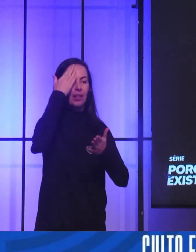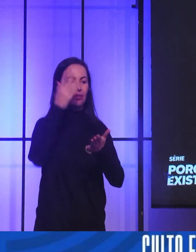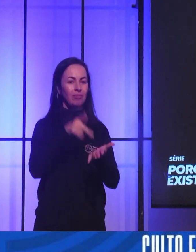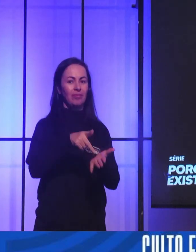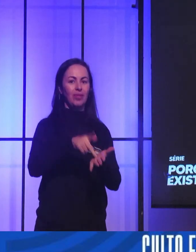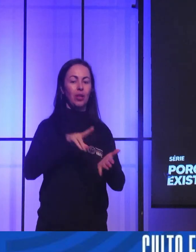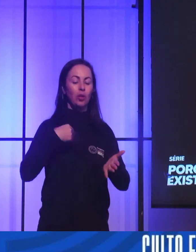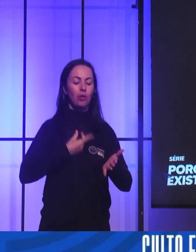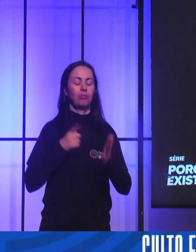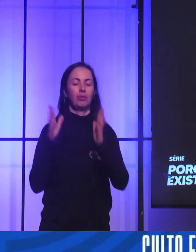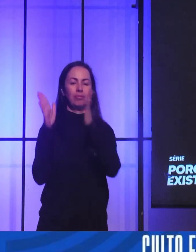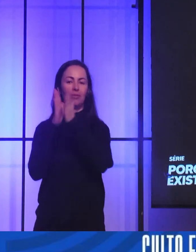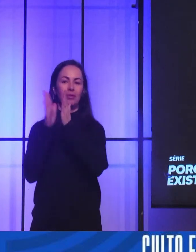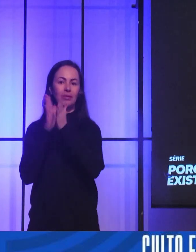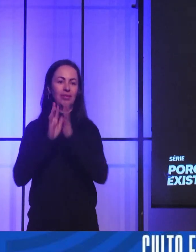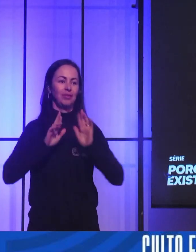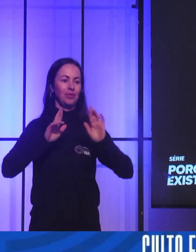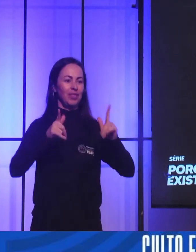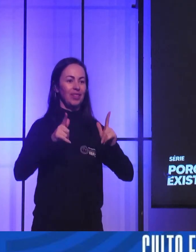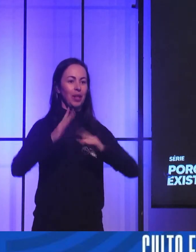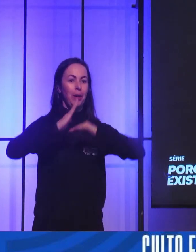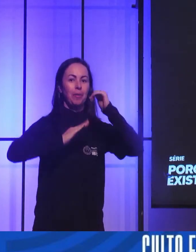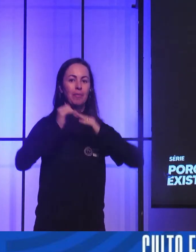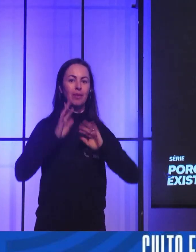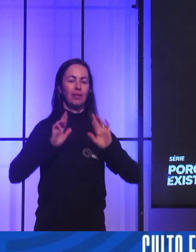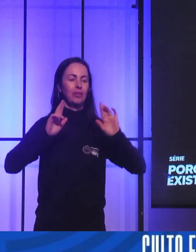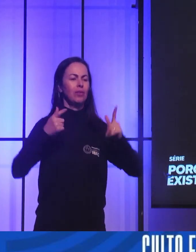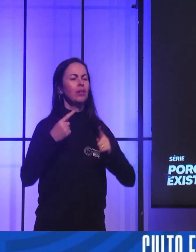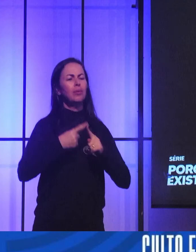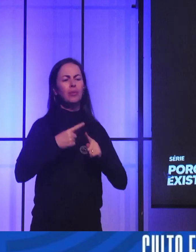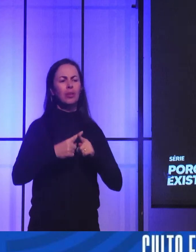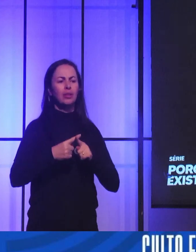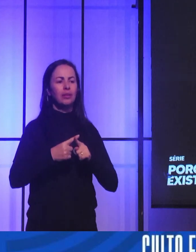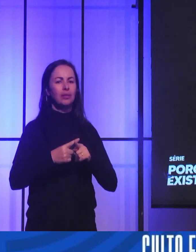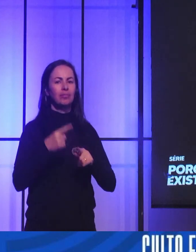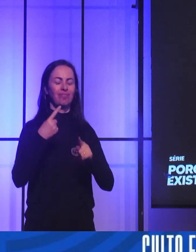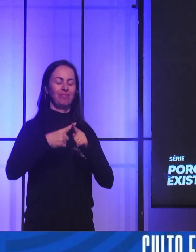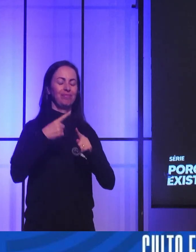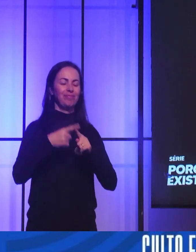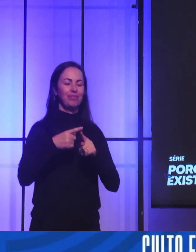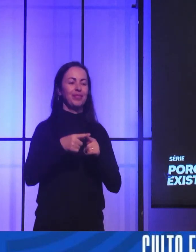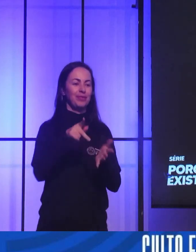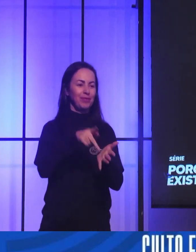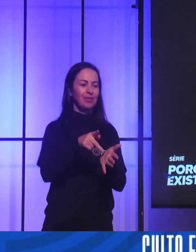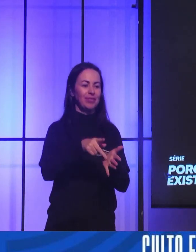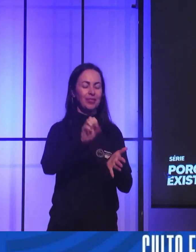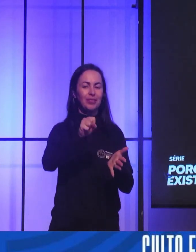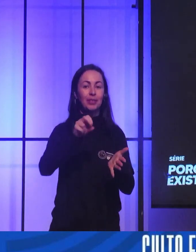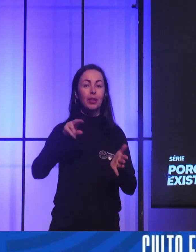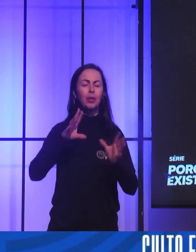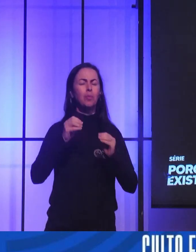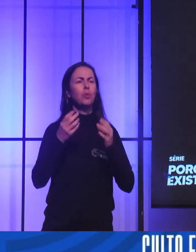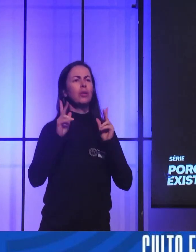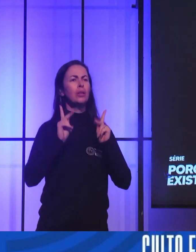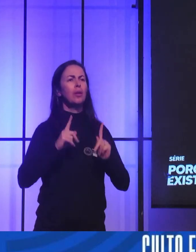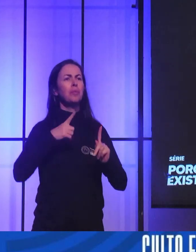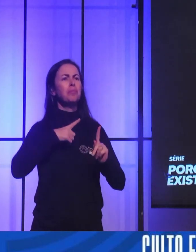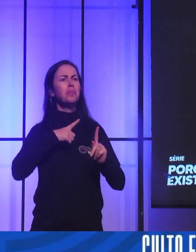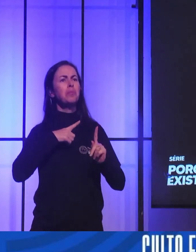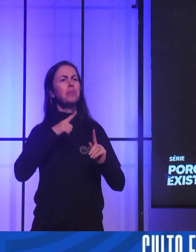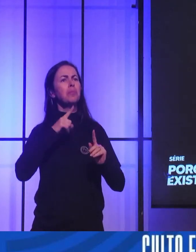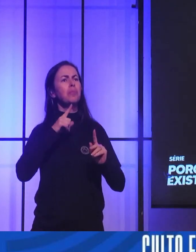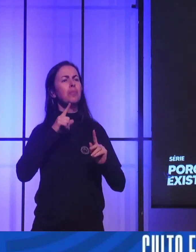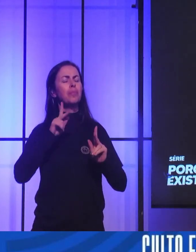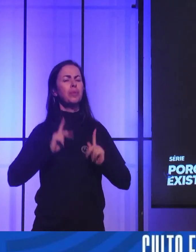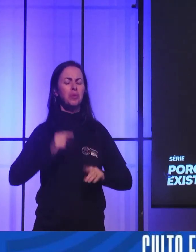diferente. Porque a verdade é que muitas pessoas pensam que Deus é